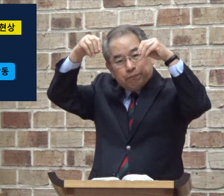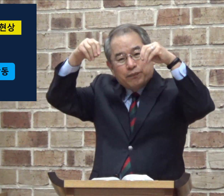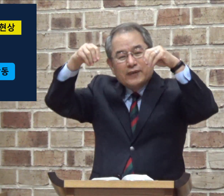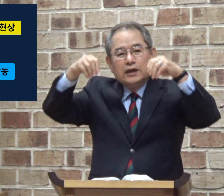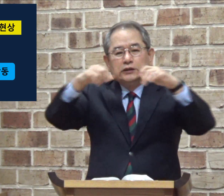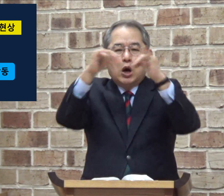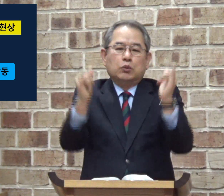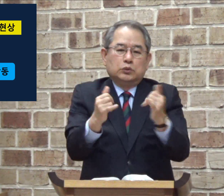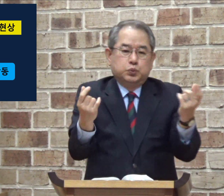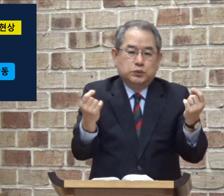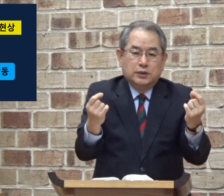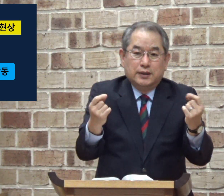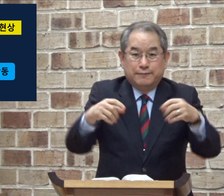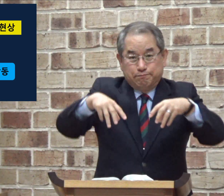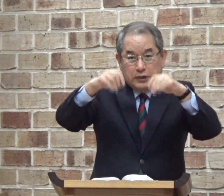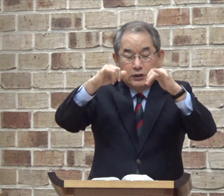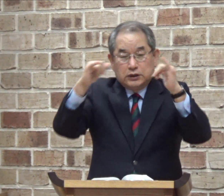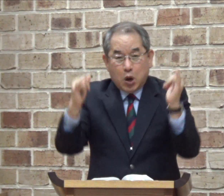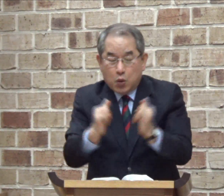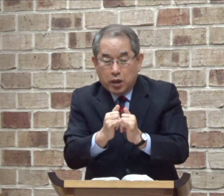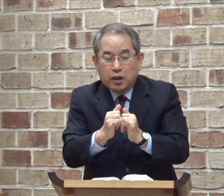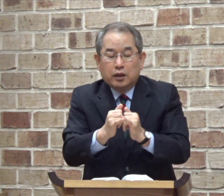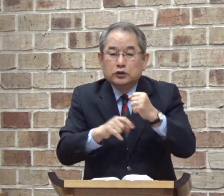우리의 삶 속에 감동이 없습니다.